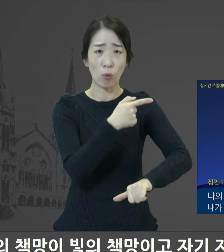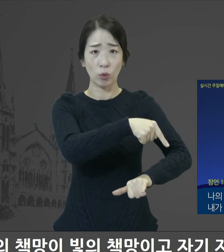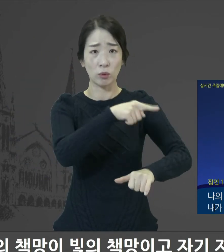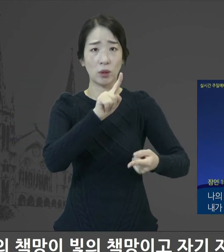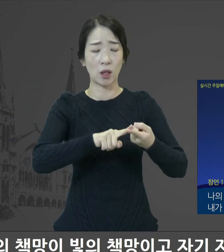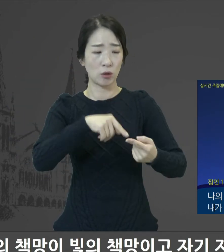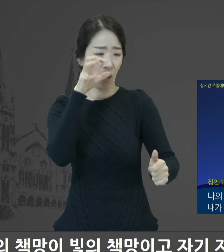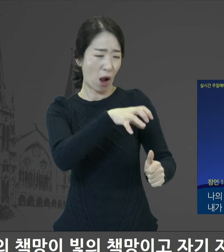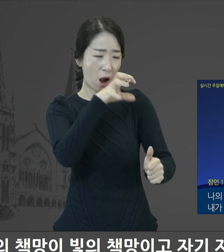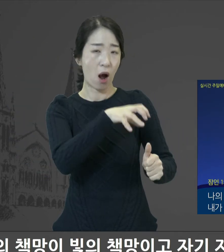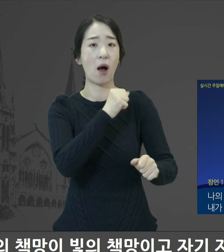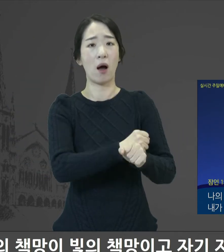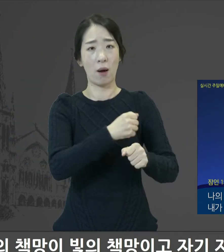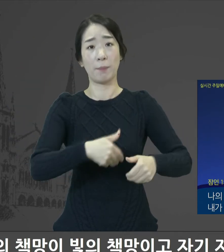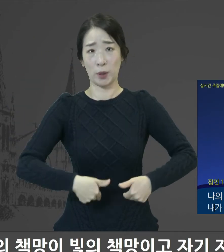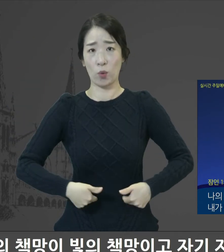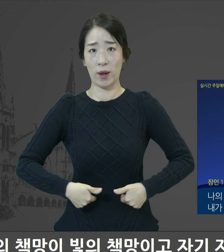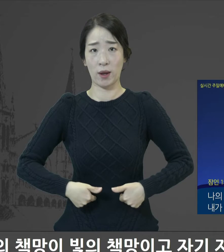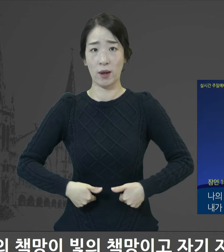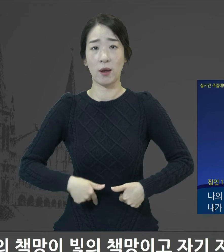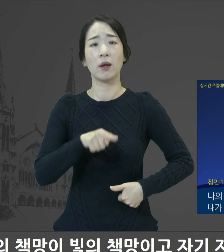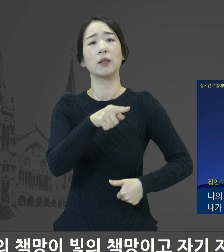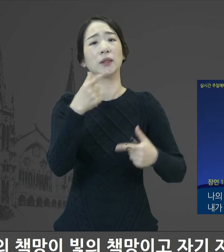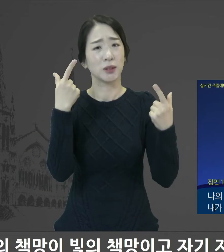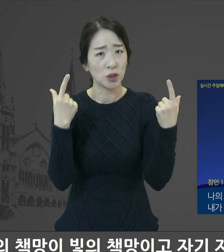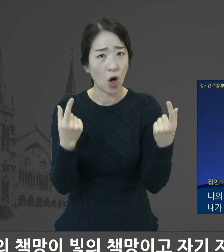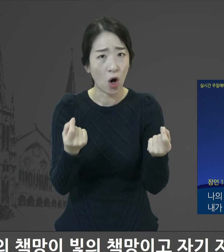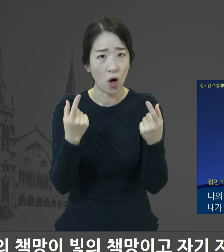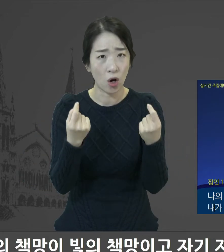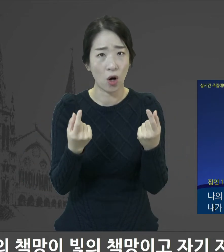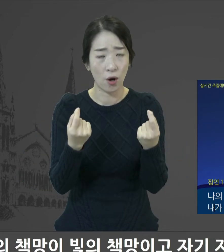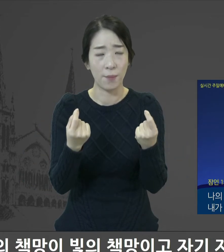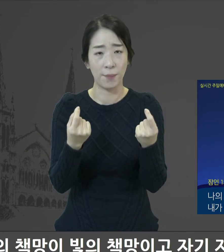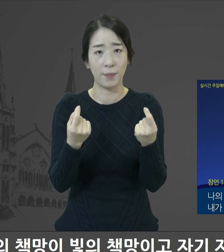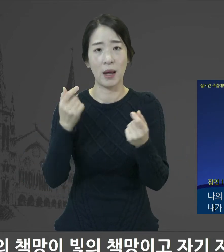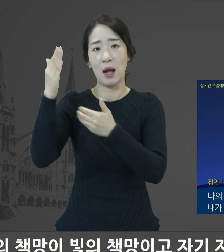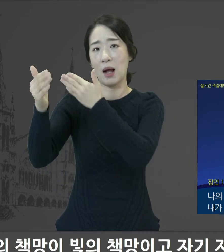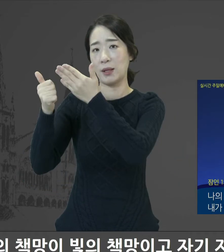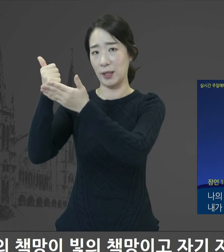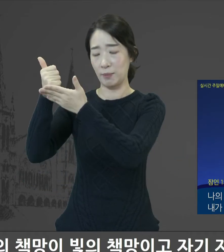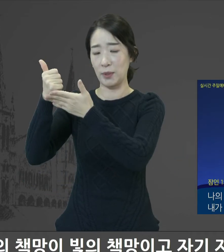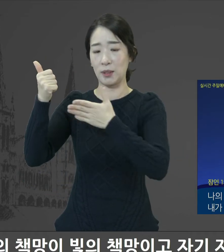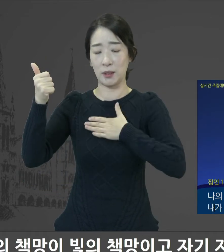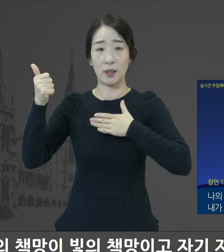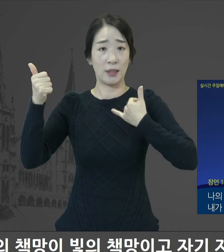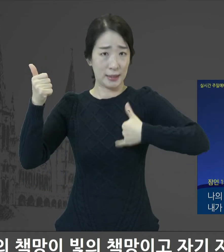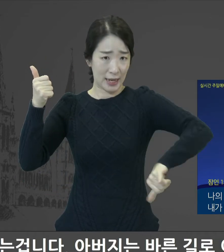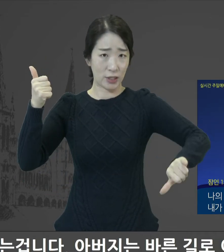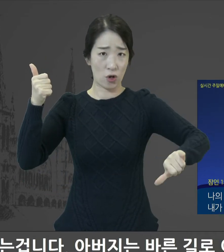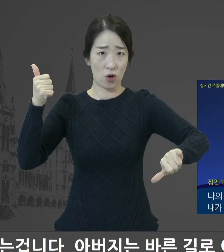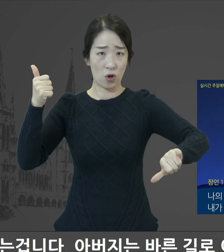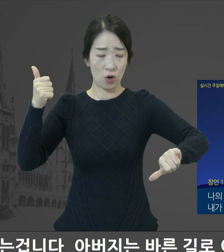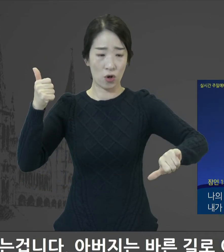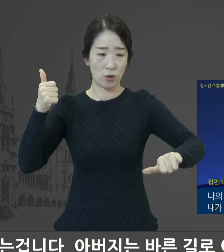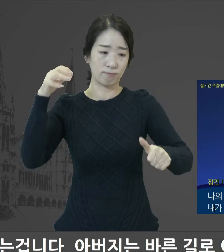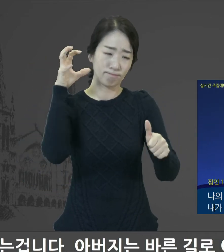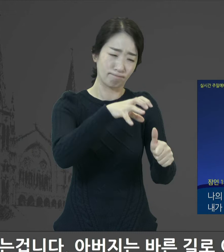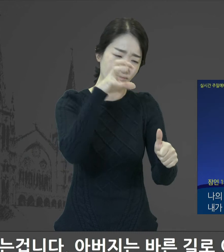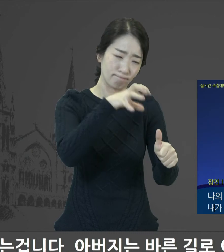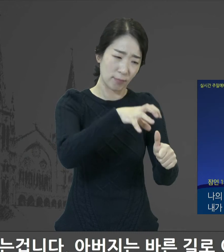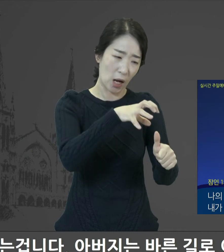이끌어야 됩니다. 이 책망을 빛의 책망이라고 얘기하는 겁니다. 나의 책망을 듣고